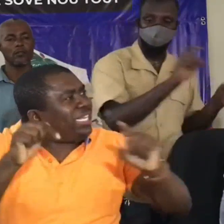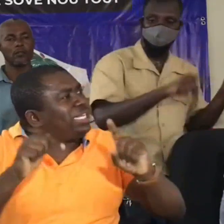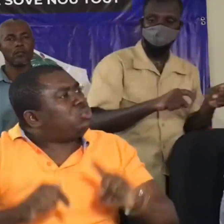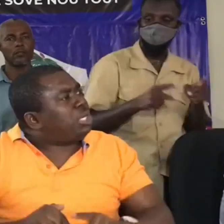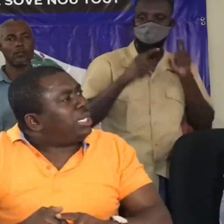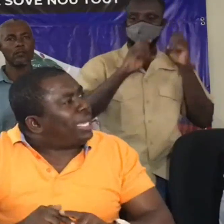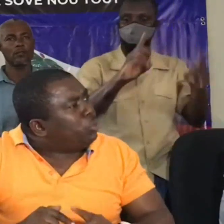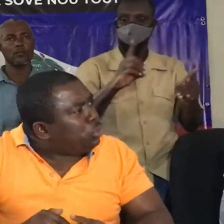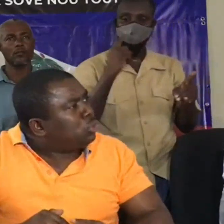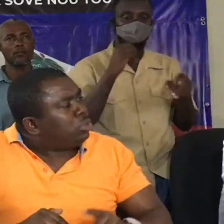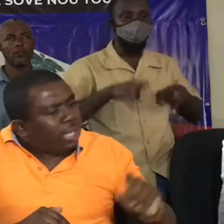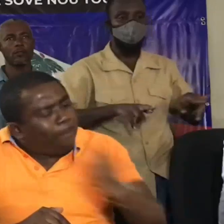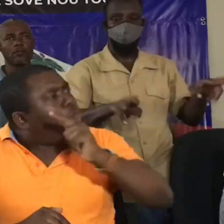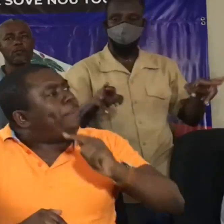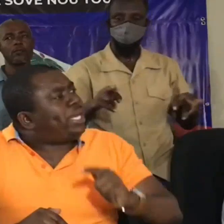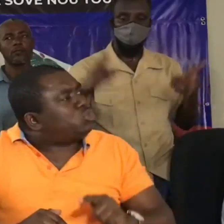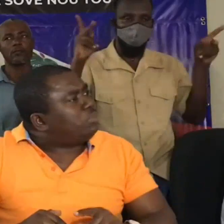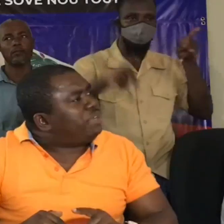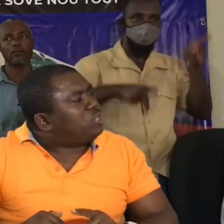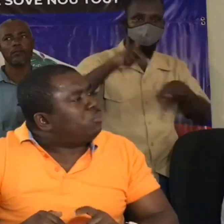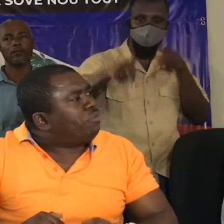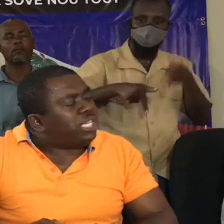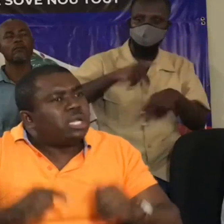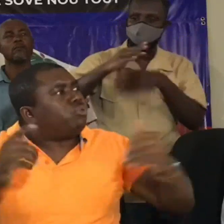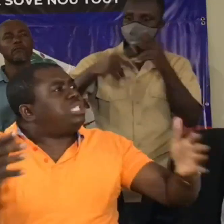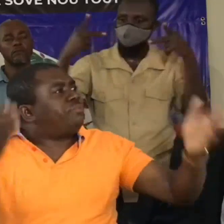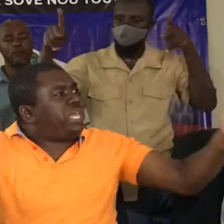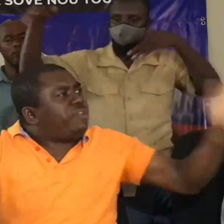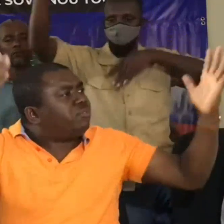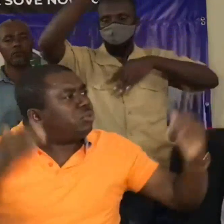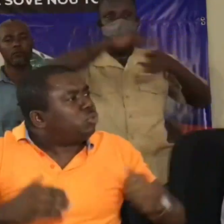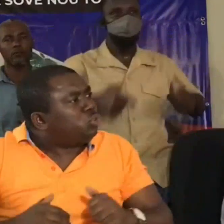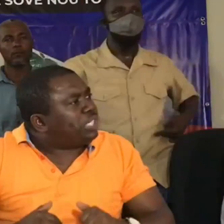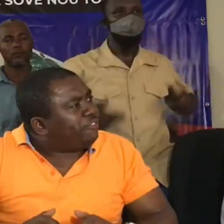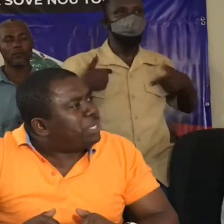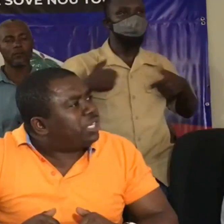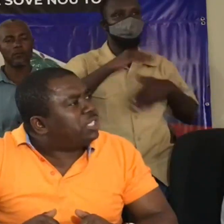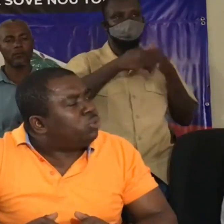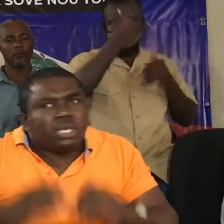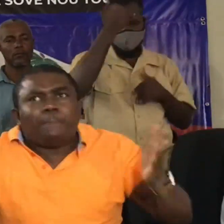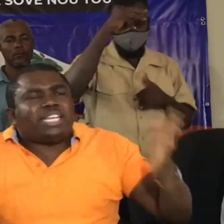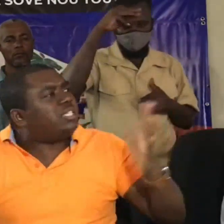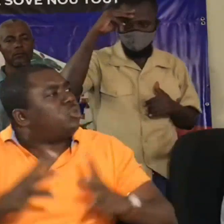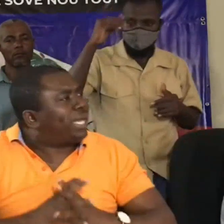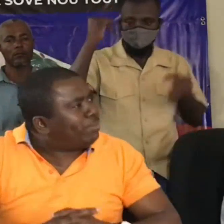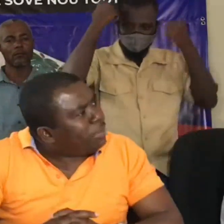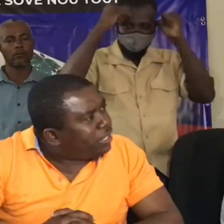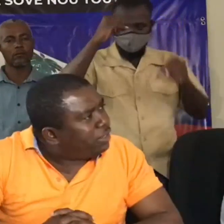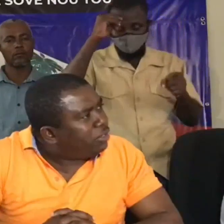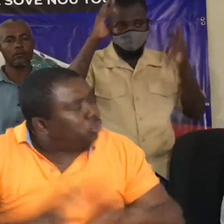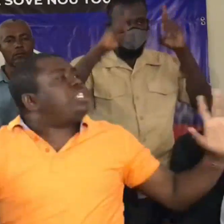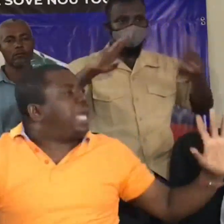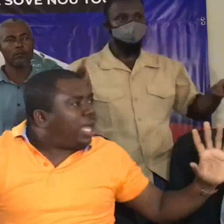est descendue dans la rue, à Port-au-Prince comme dans les villes de province, pour dire vive Joseph Fessenjean lui, président de la